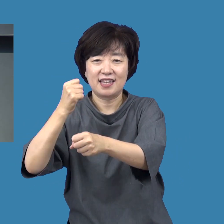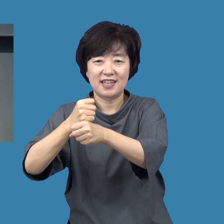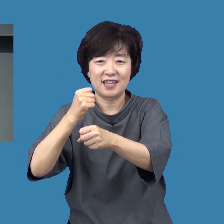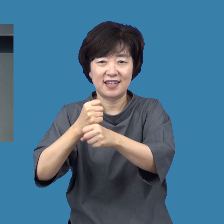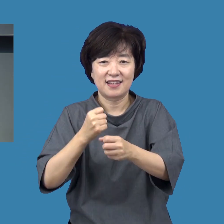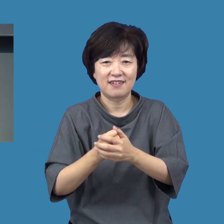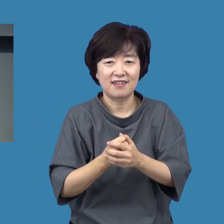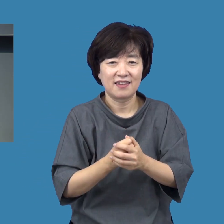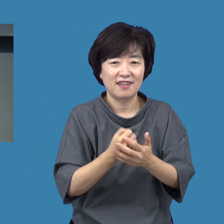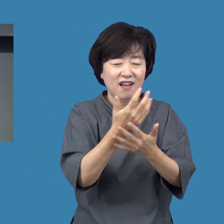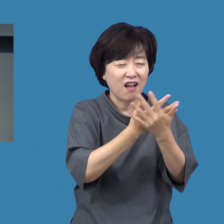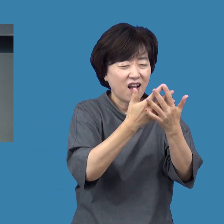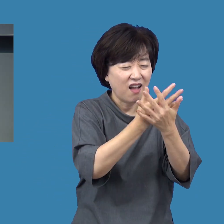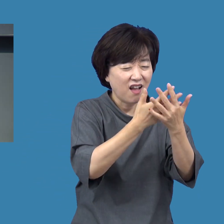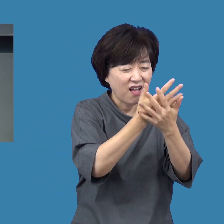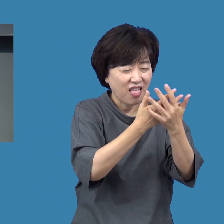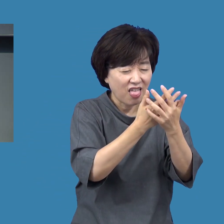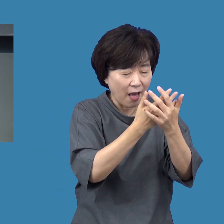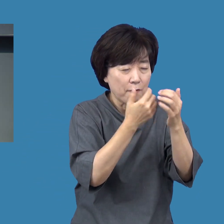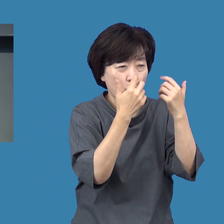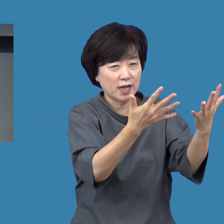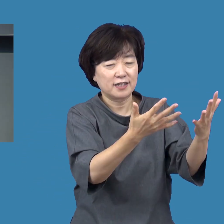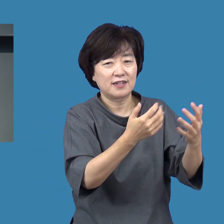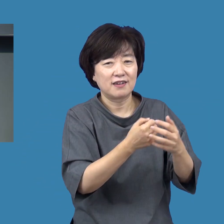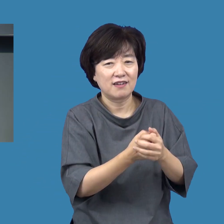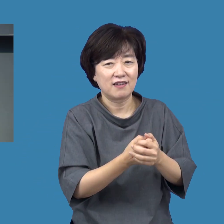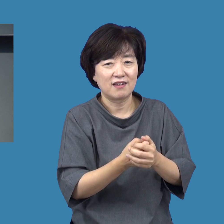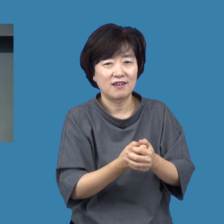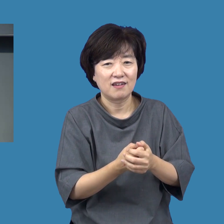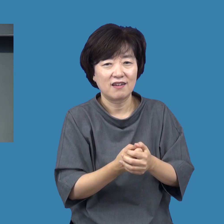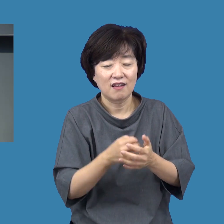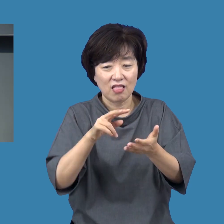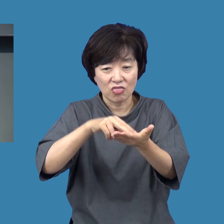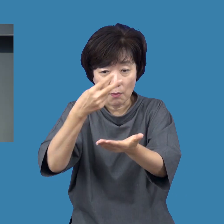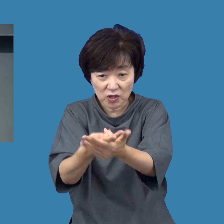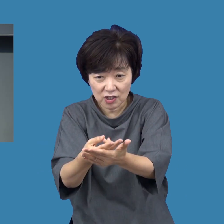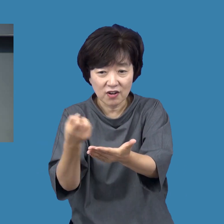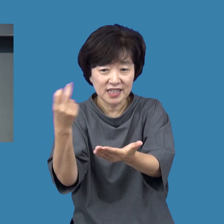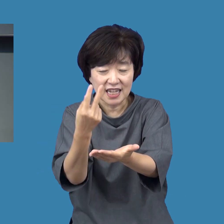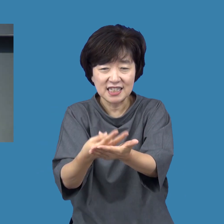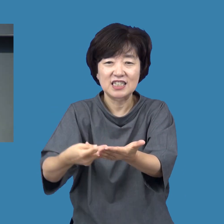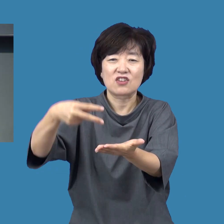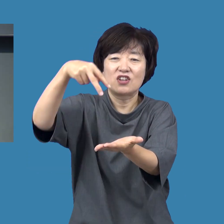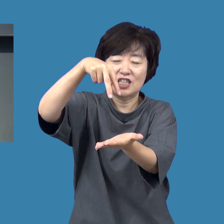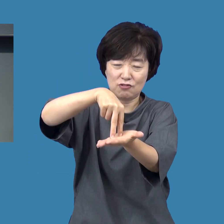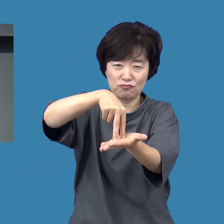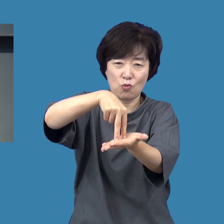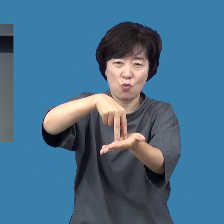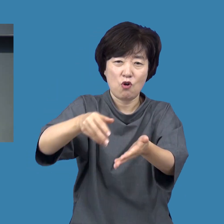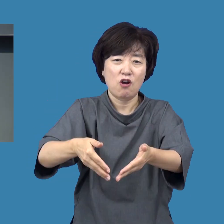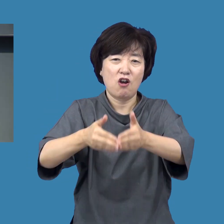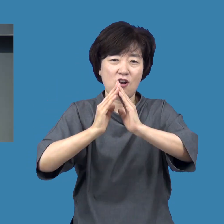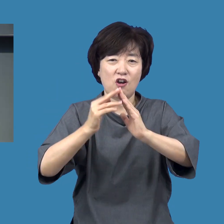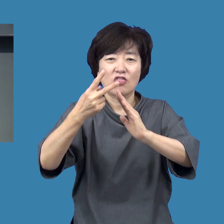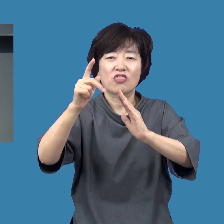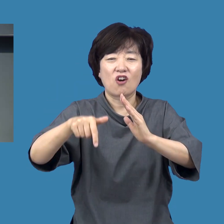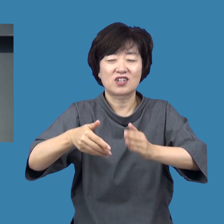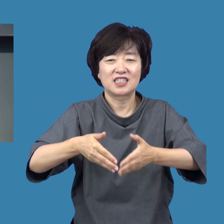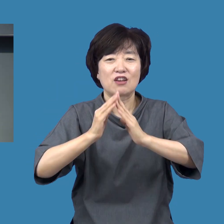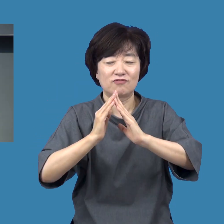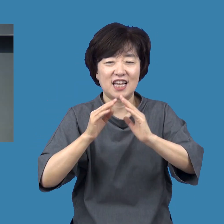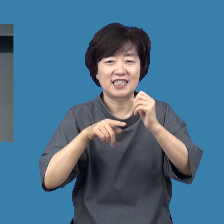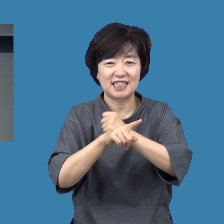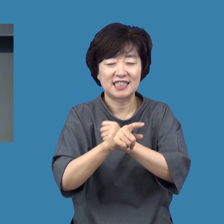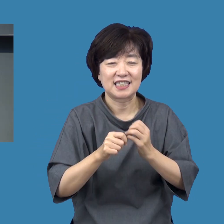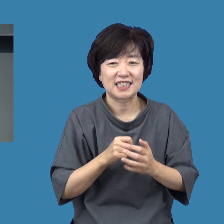하고 넘어지거나 아직 아무것도 없던 것들은 일으켜 세우고 하는 것이 덕을 세우는 거예요. 자,